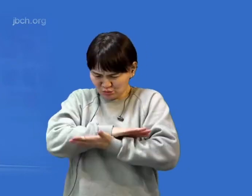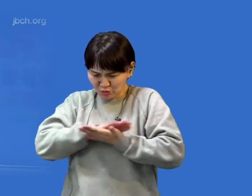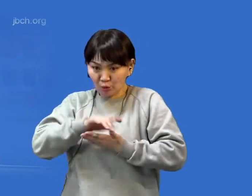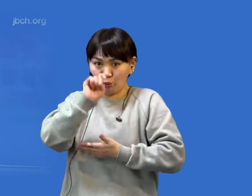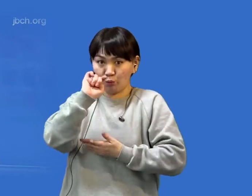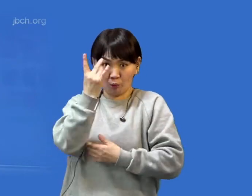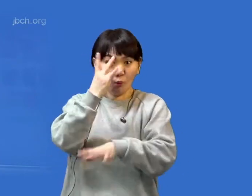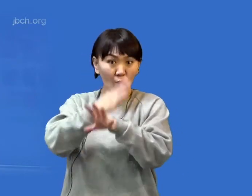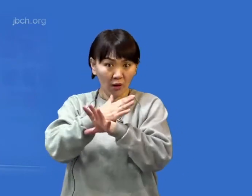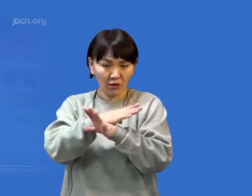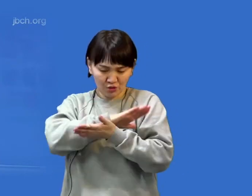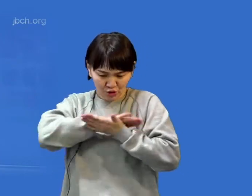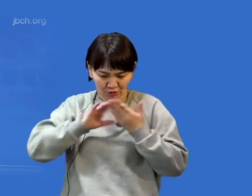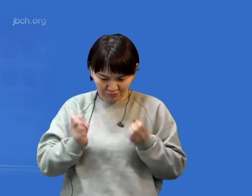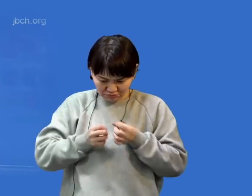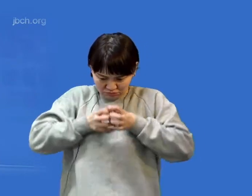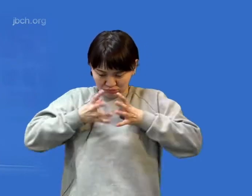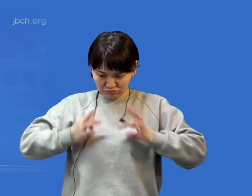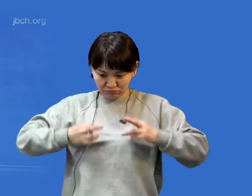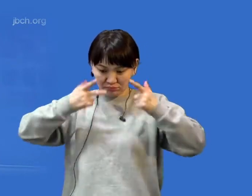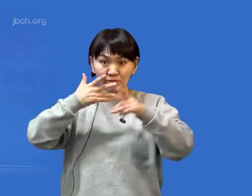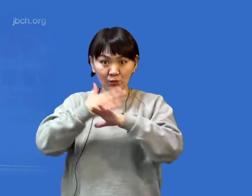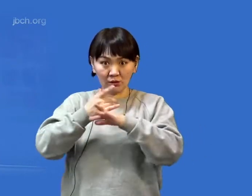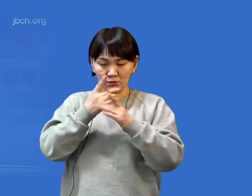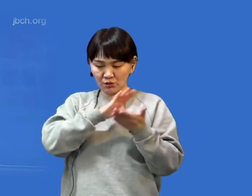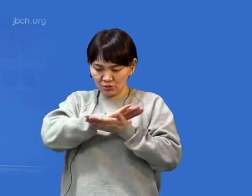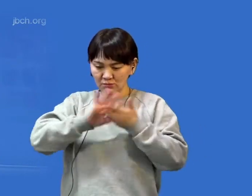шиг амьдрах хэрэгтэй үсттэй.